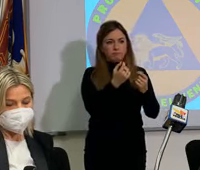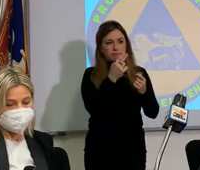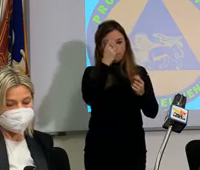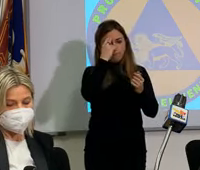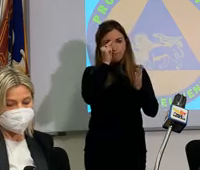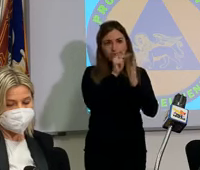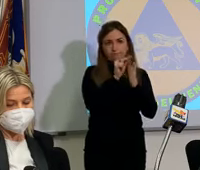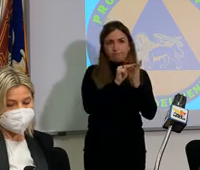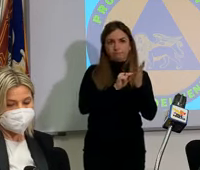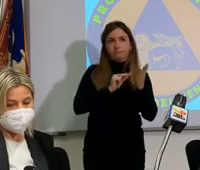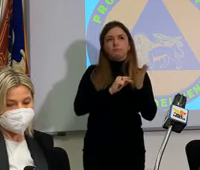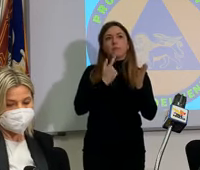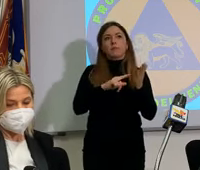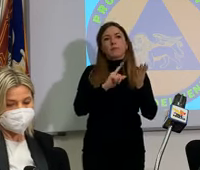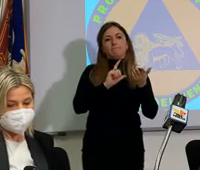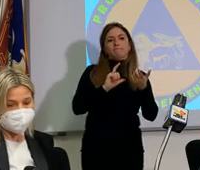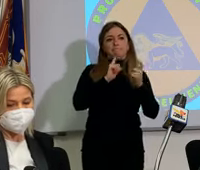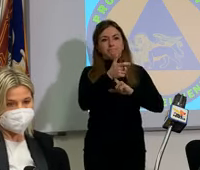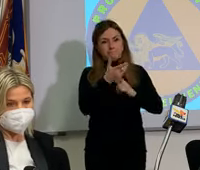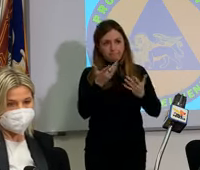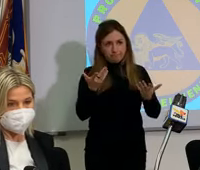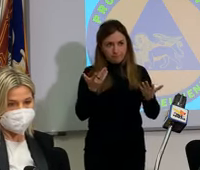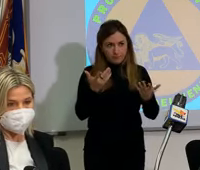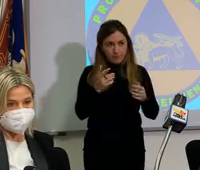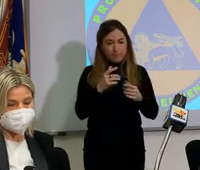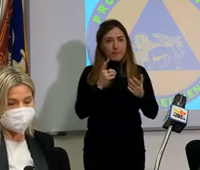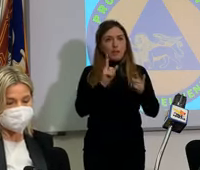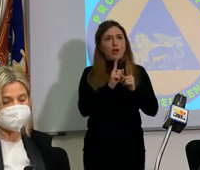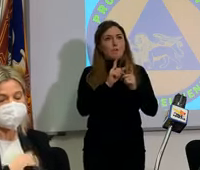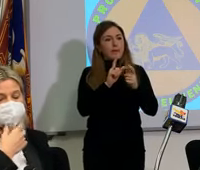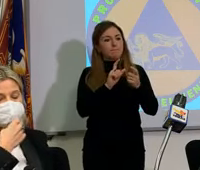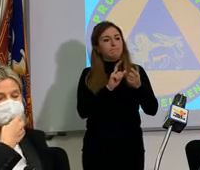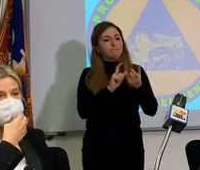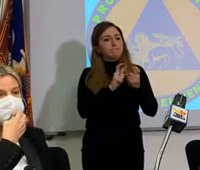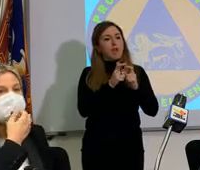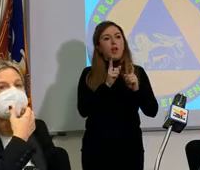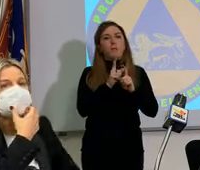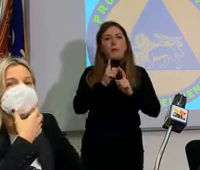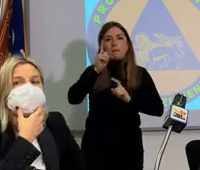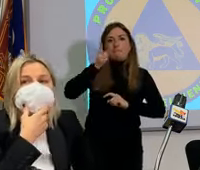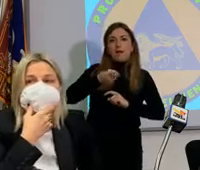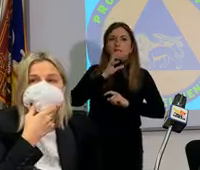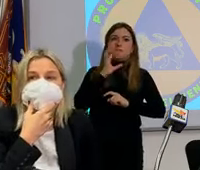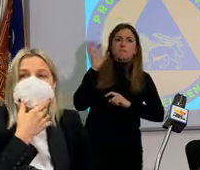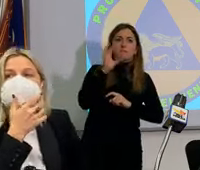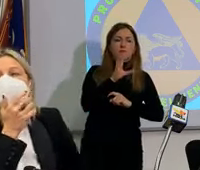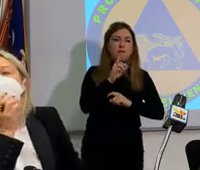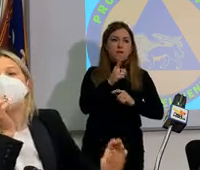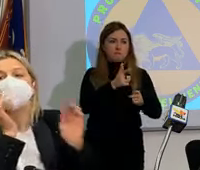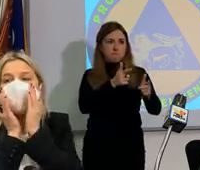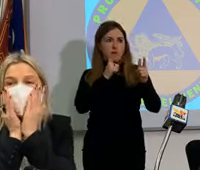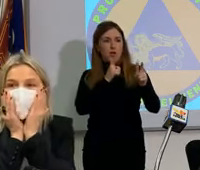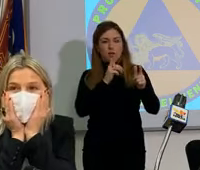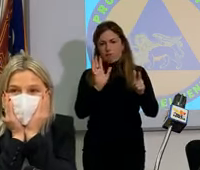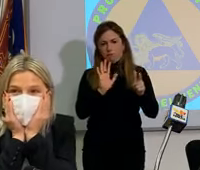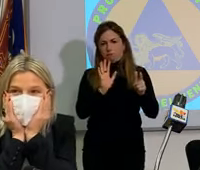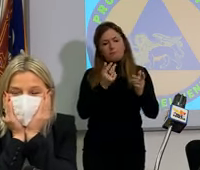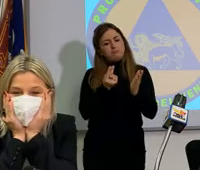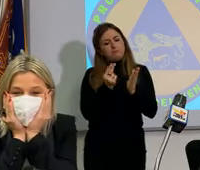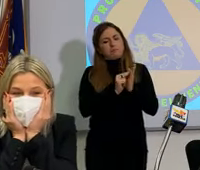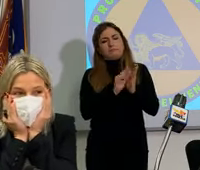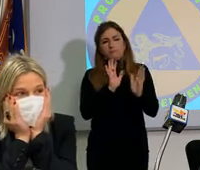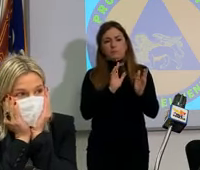prendere delle contromisure noi tra l'altro sottolineo contromisure non provvedimenti che sembra dire che gli spariamo o cose